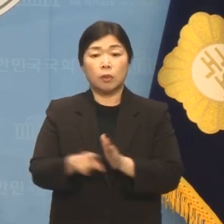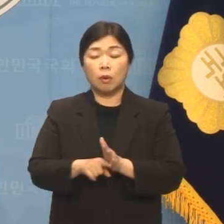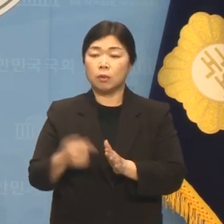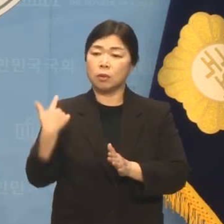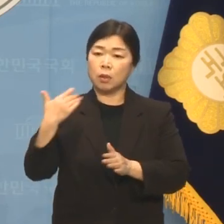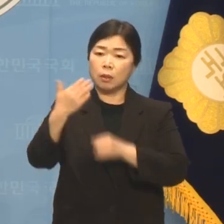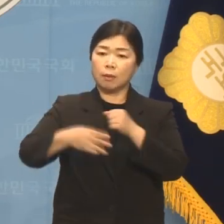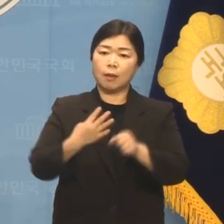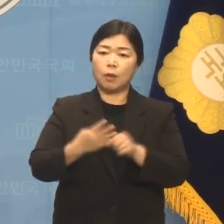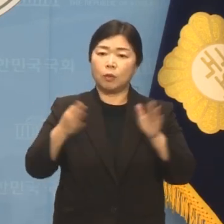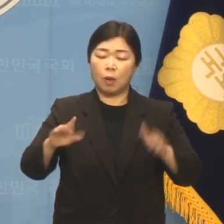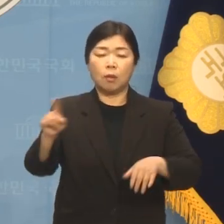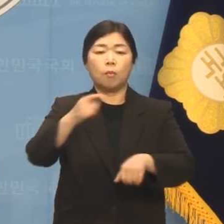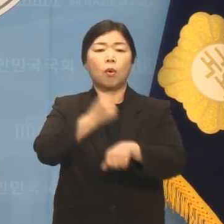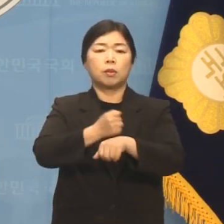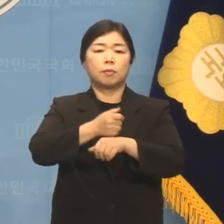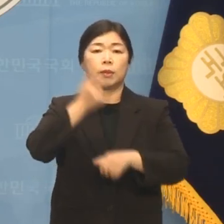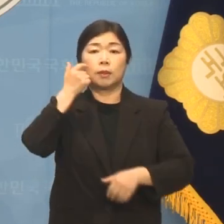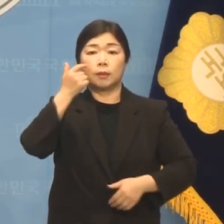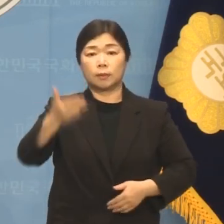4년 동안 뭐 하셨습니까?